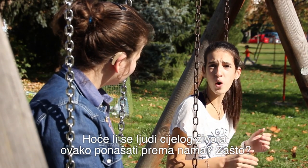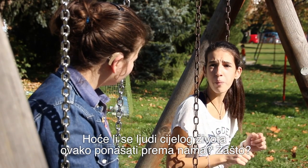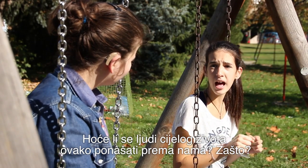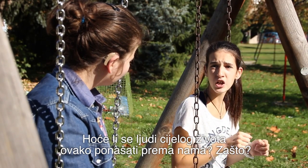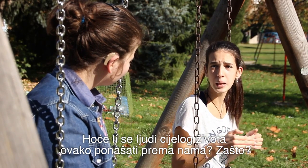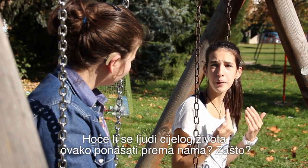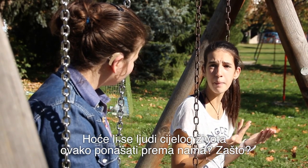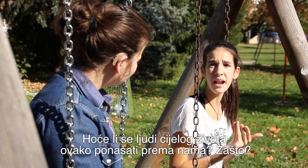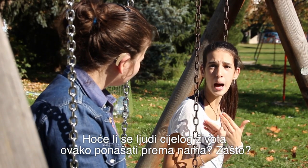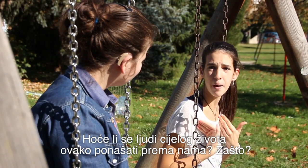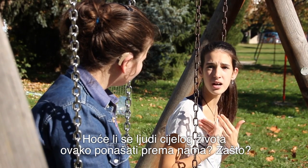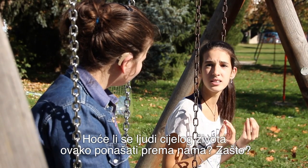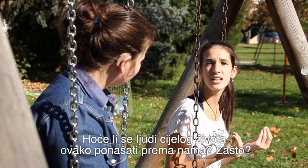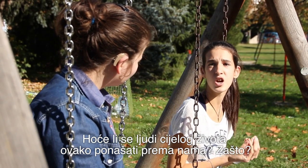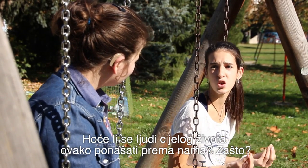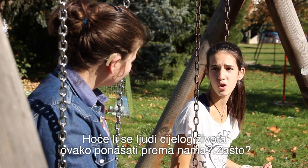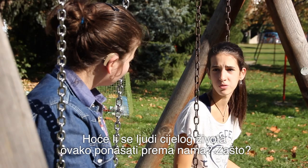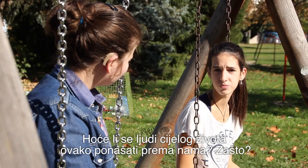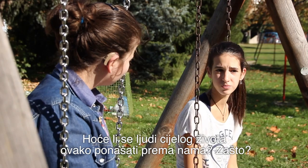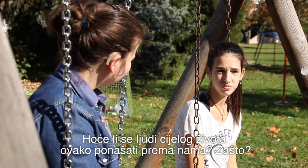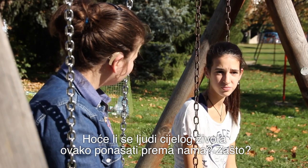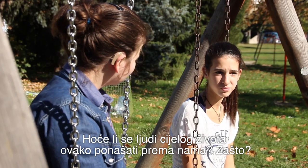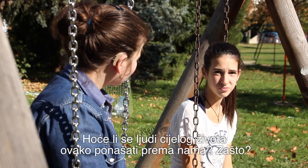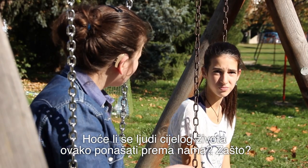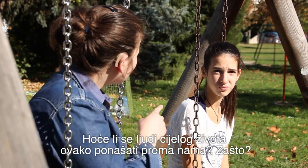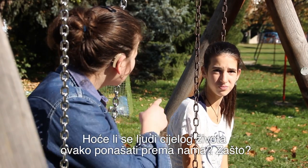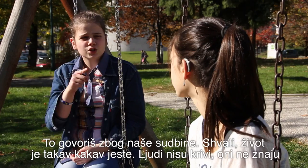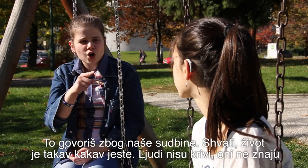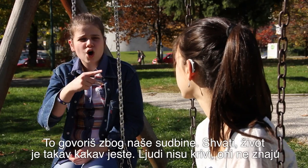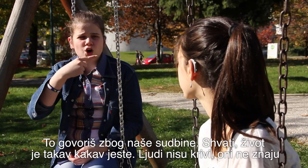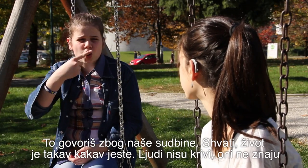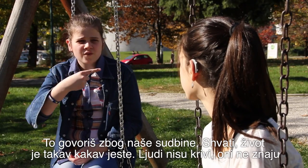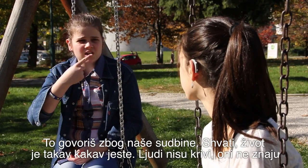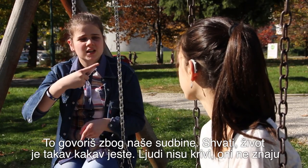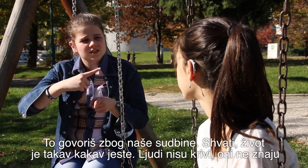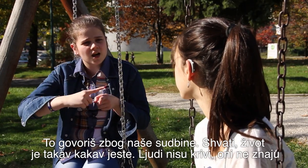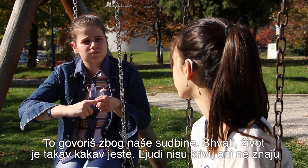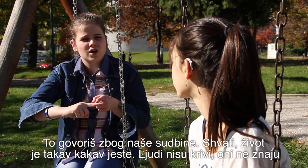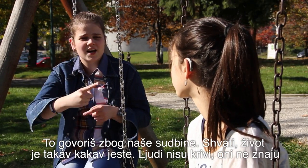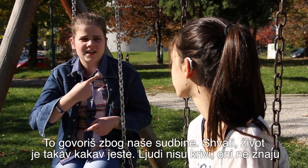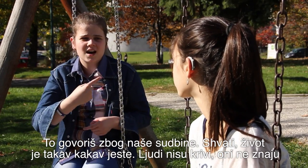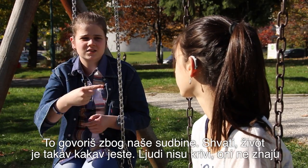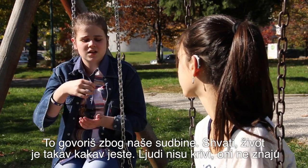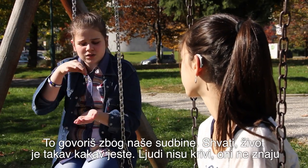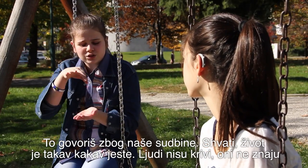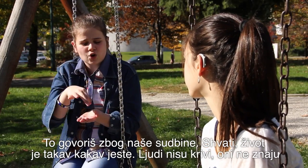cijelog života kako ponašati prema nama, zašto? Kada je bojna sada, kada je bojna